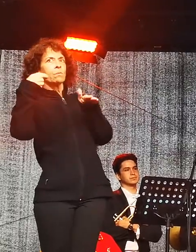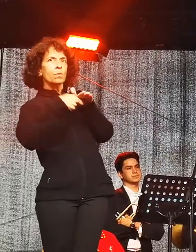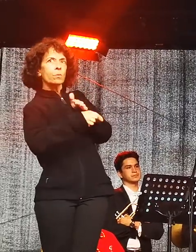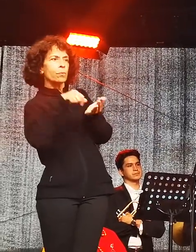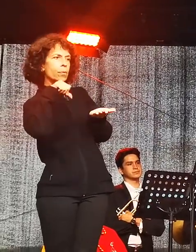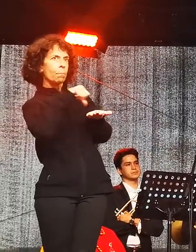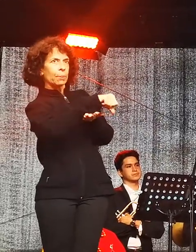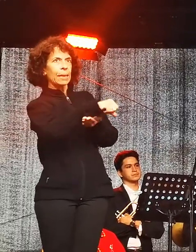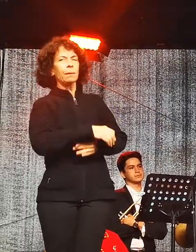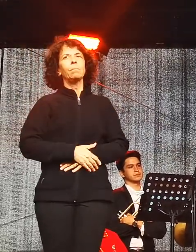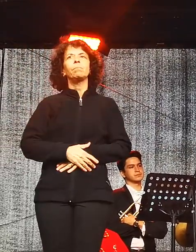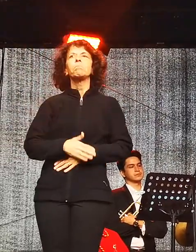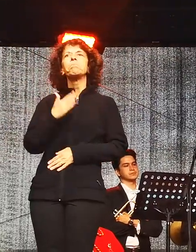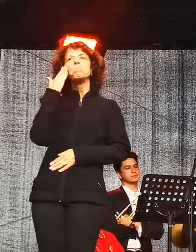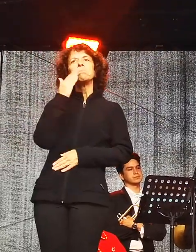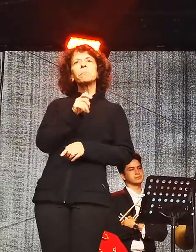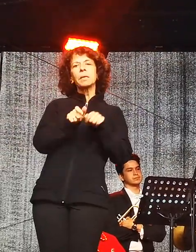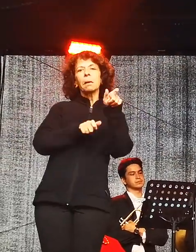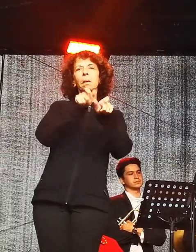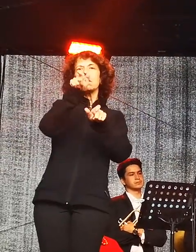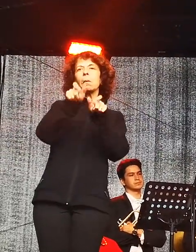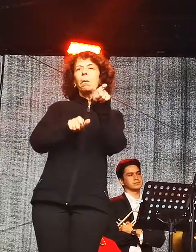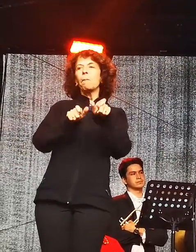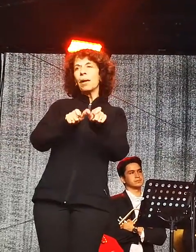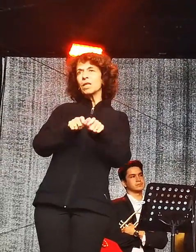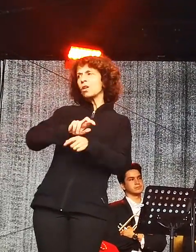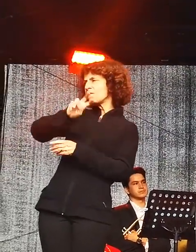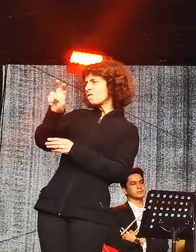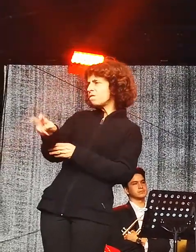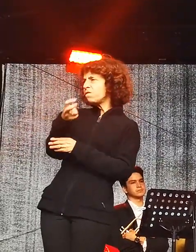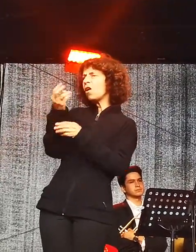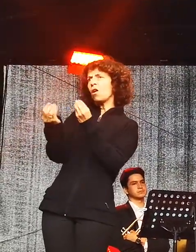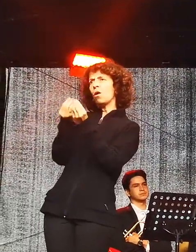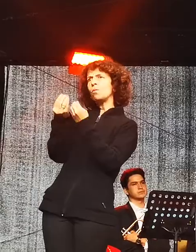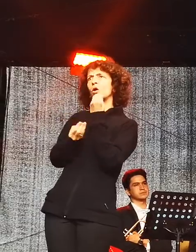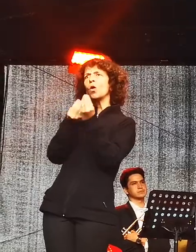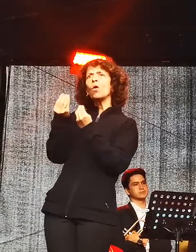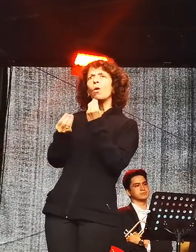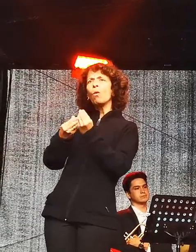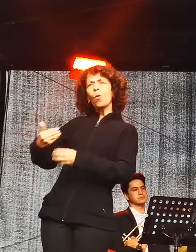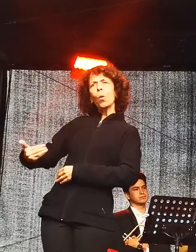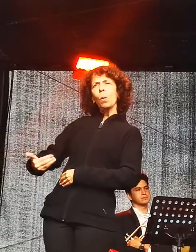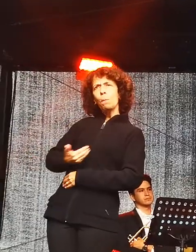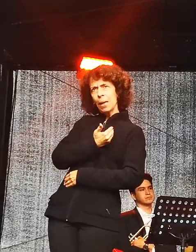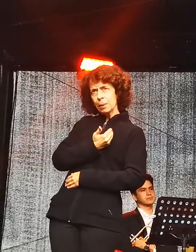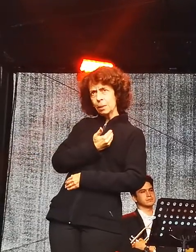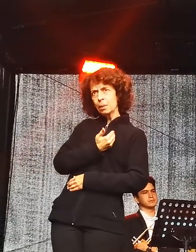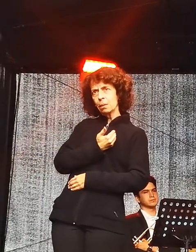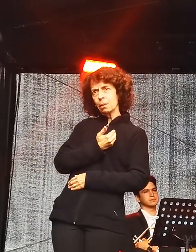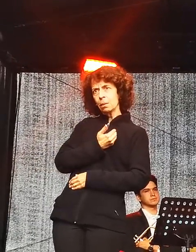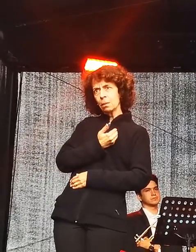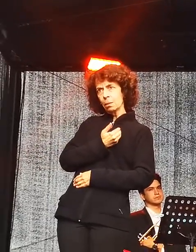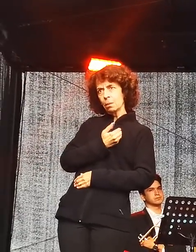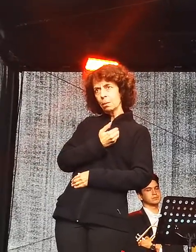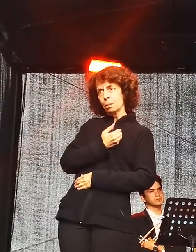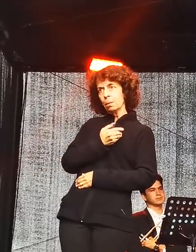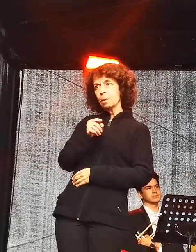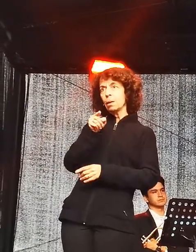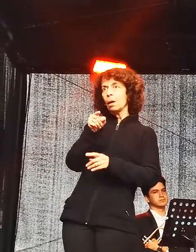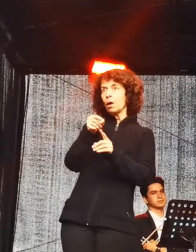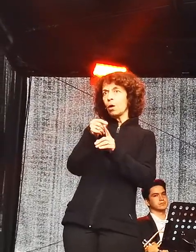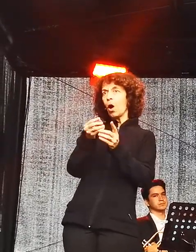plus, si l'un des confédérés en dépouille un autre de ses biens ou lui cause n'importe quel autre dommage, les biens du